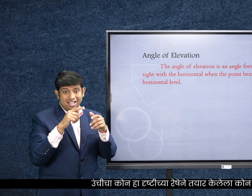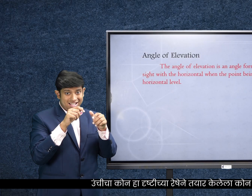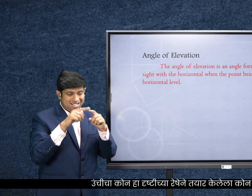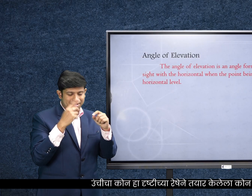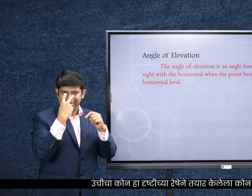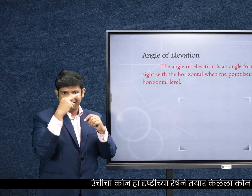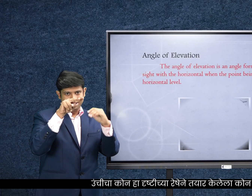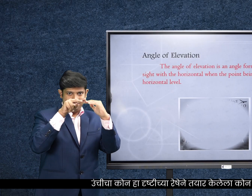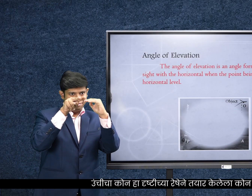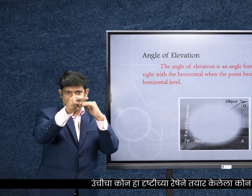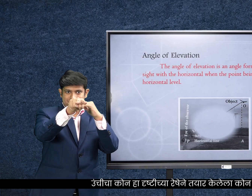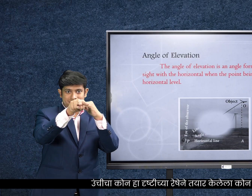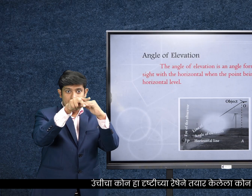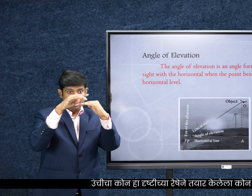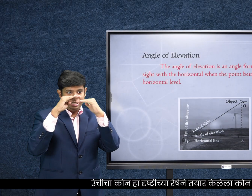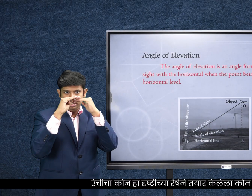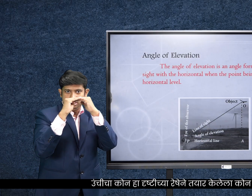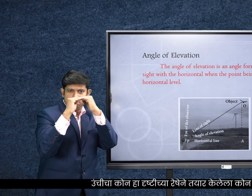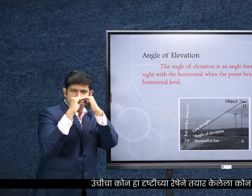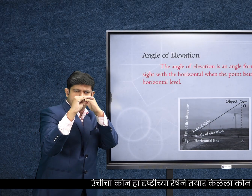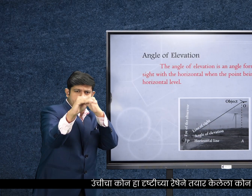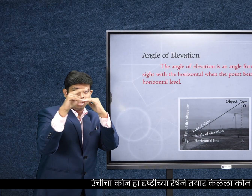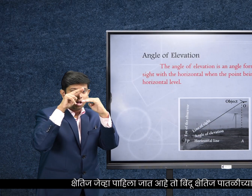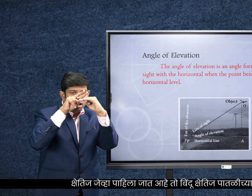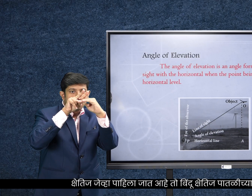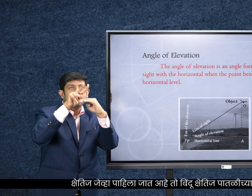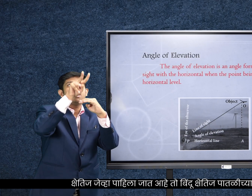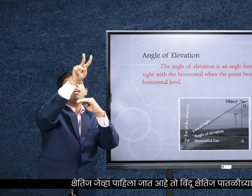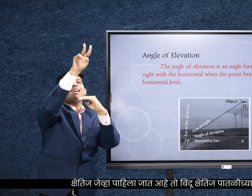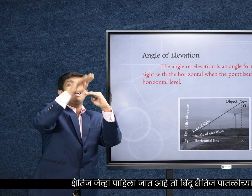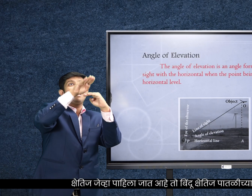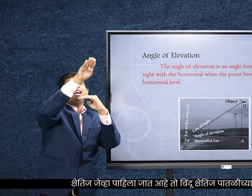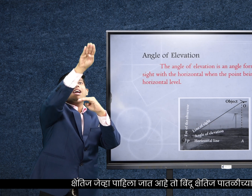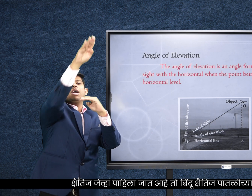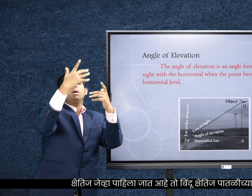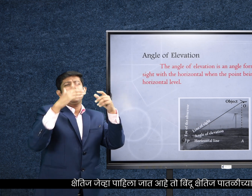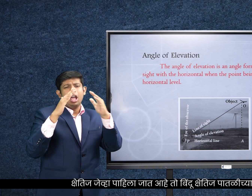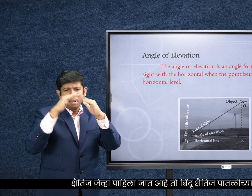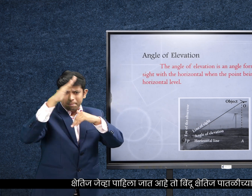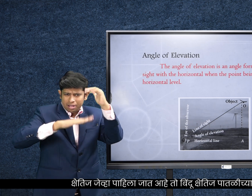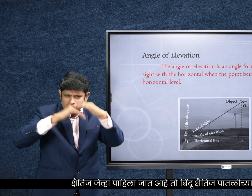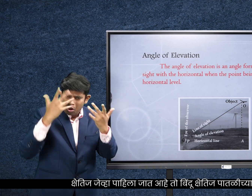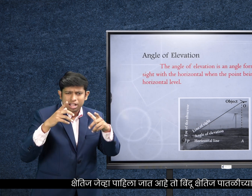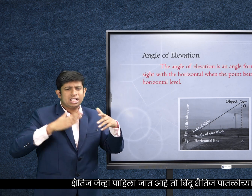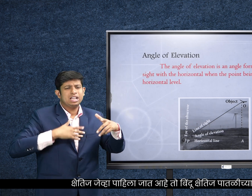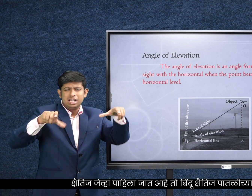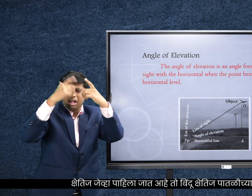उंचीचा कोन हा दृष्टीच्या रेषेने तयार केलेला कोन आहे. क्षैतिज जेव्हा पहिला जात आहे तेव्हा तो बिंदू